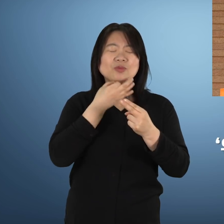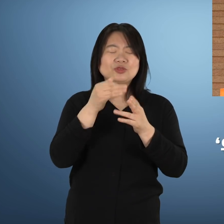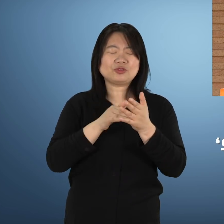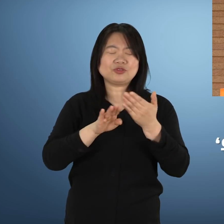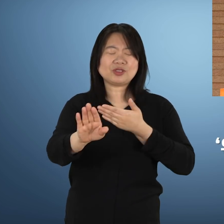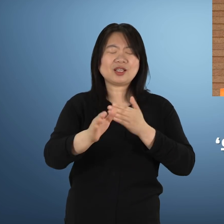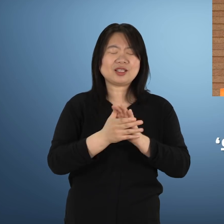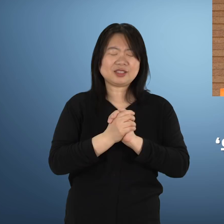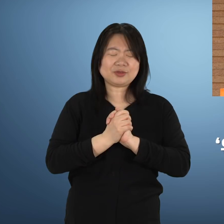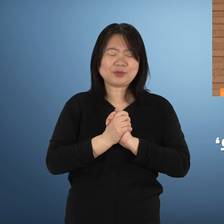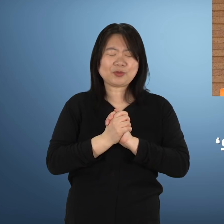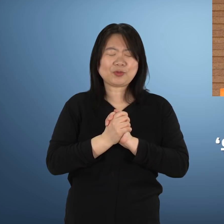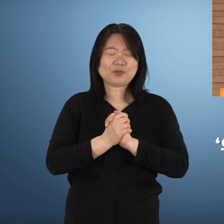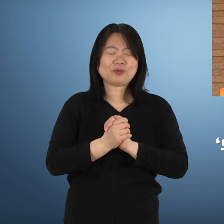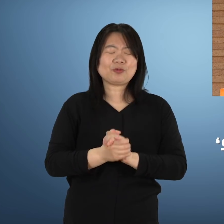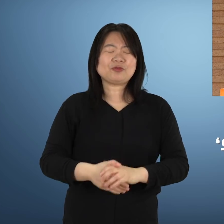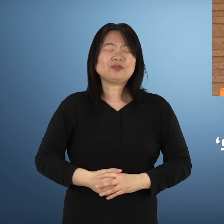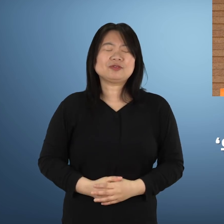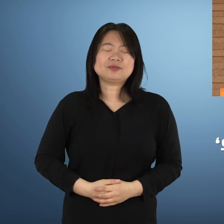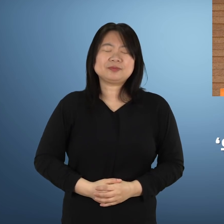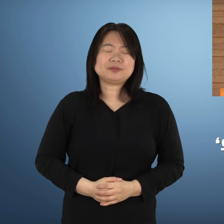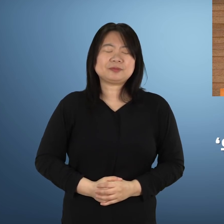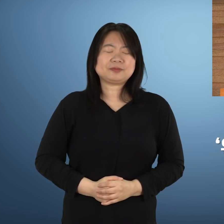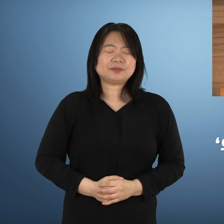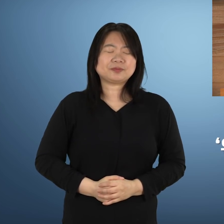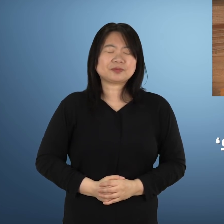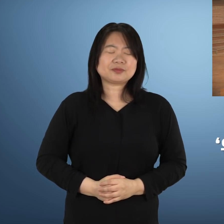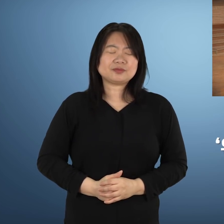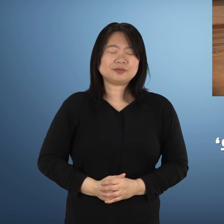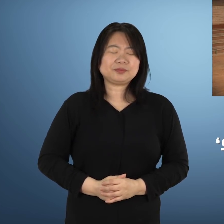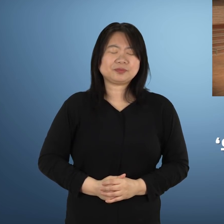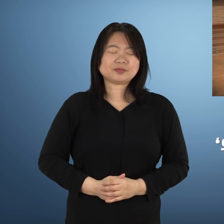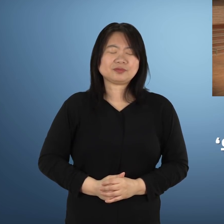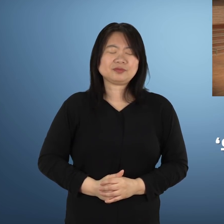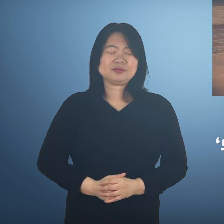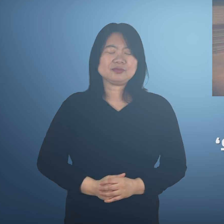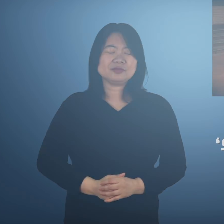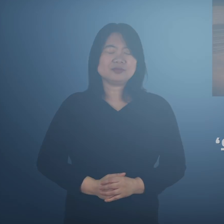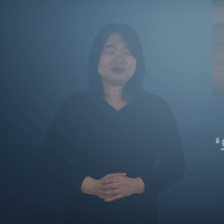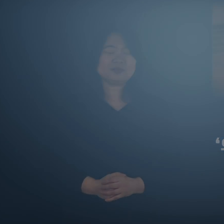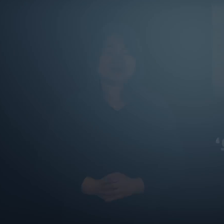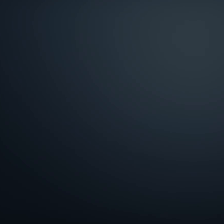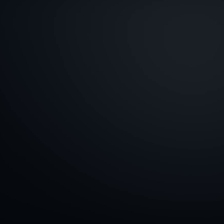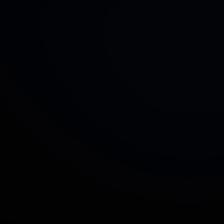기도합니다. 주여. 하나님 아버지 감사합니다.